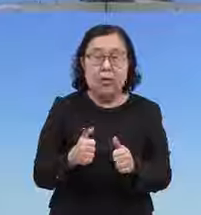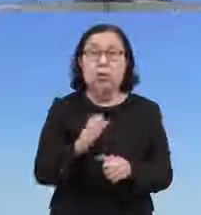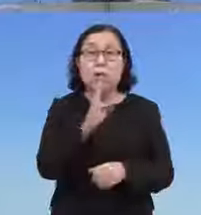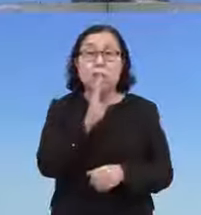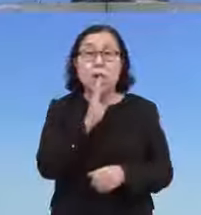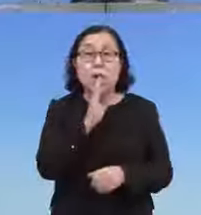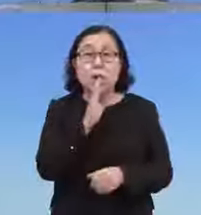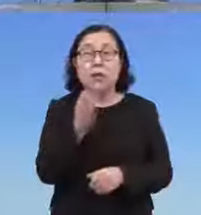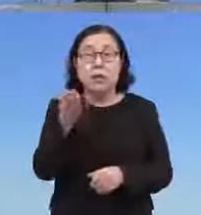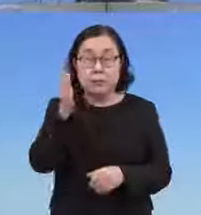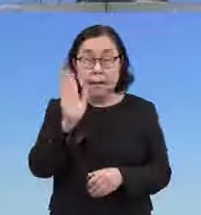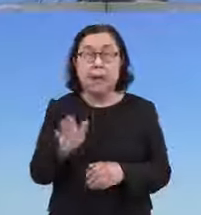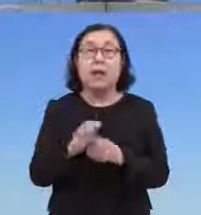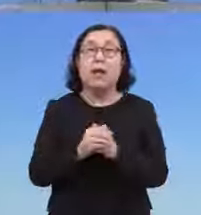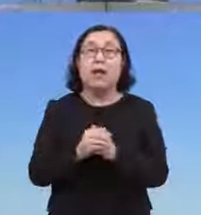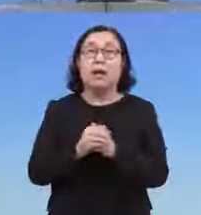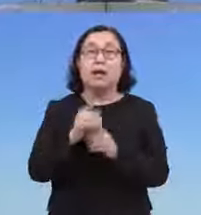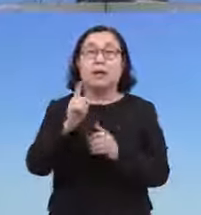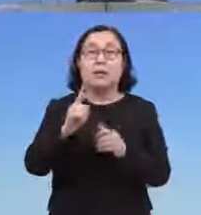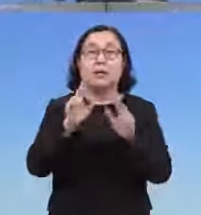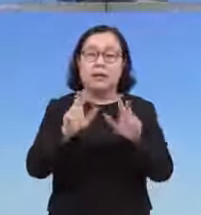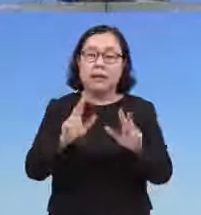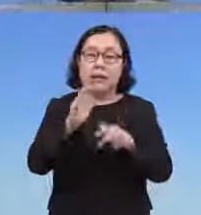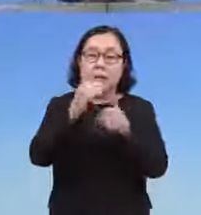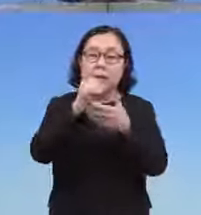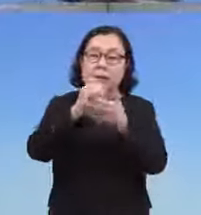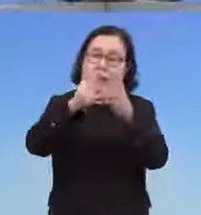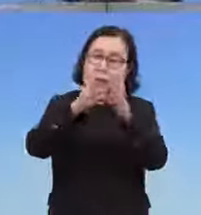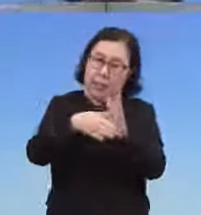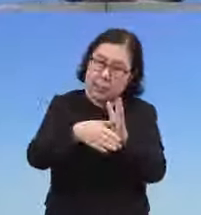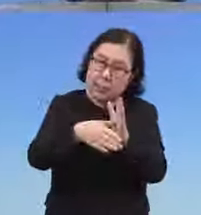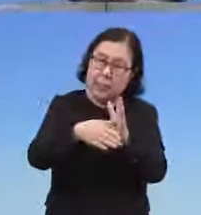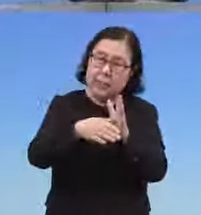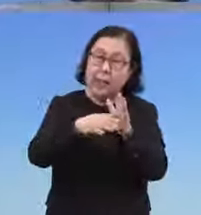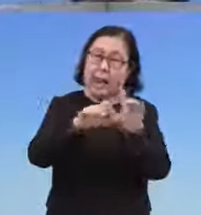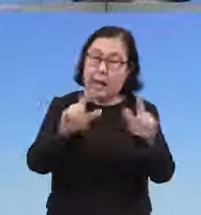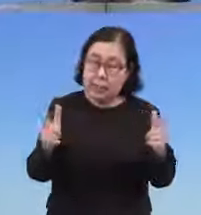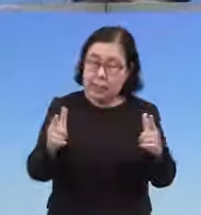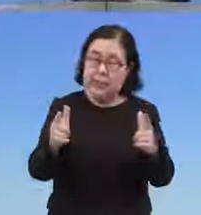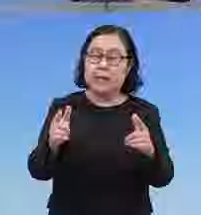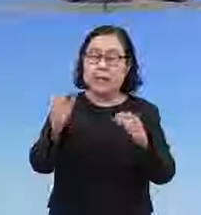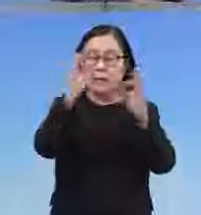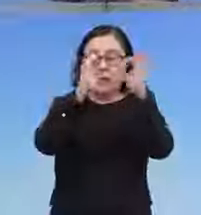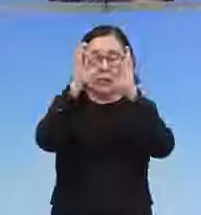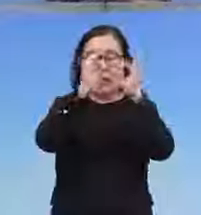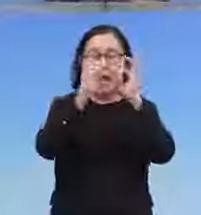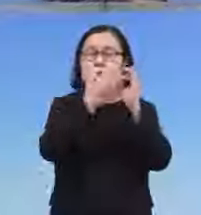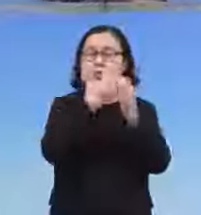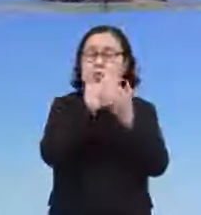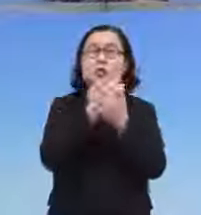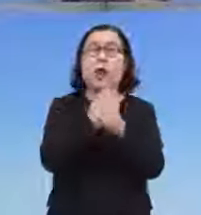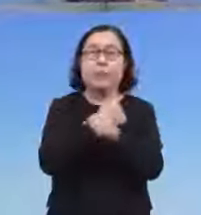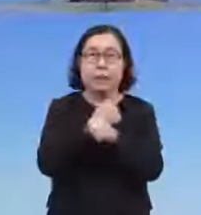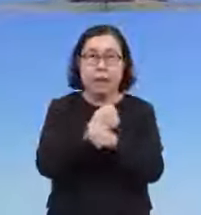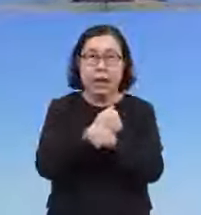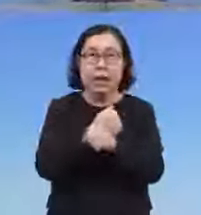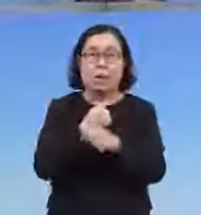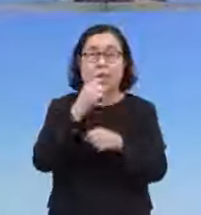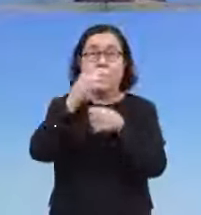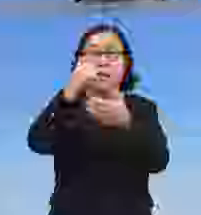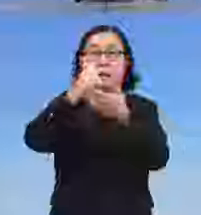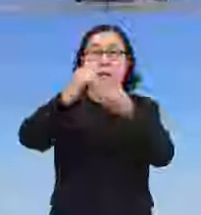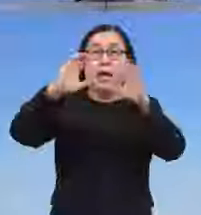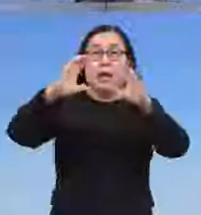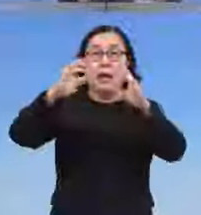이게 하나님의 때인가, 이걸 찾는 게 굉장히 중요하다는 사실입니다. 그런가 하면 그 다음 나오는